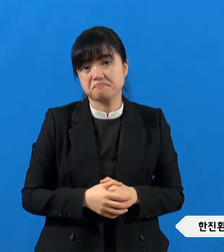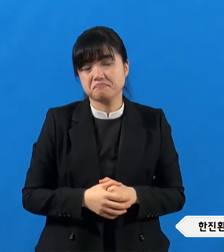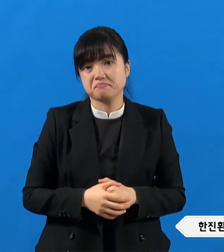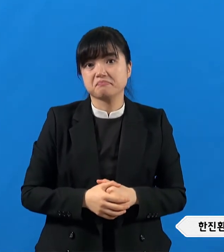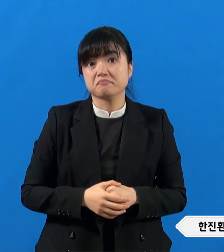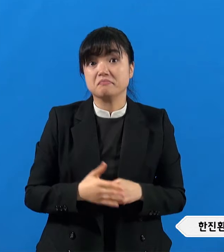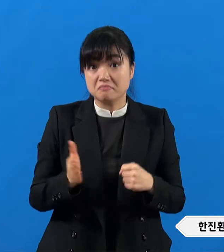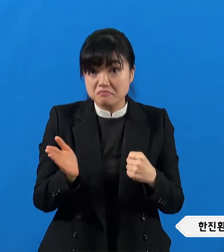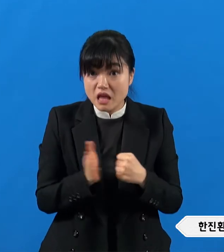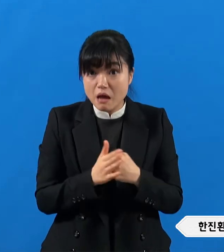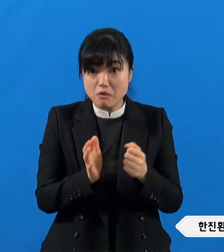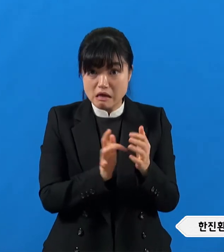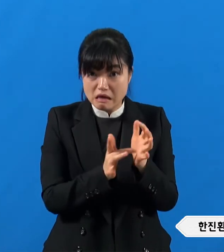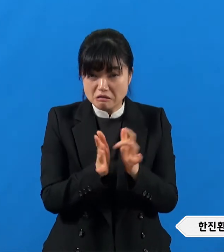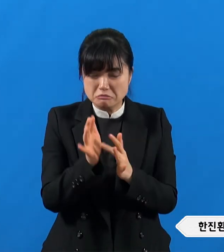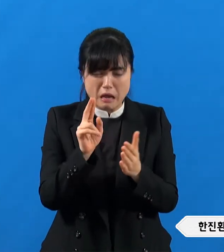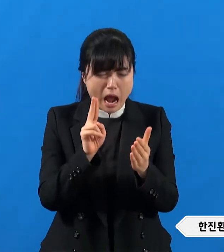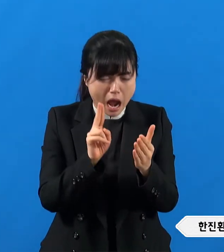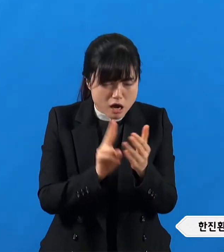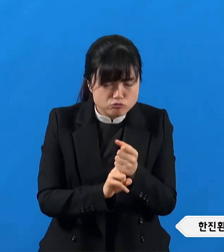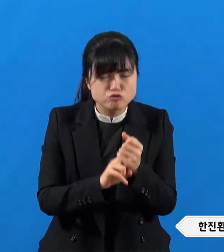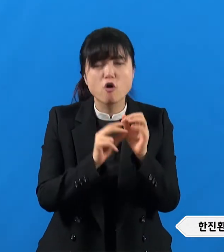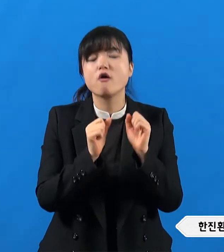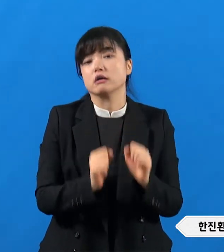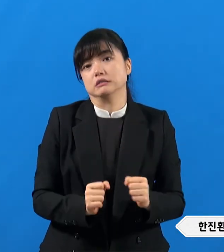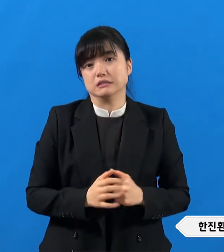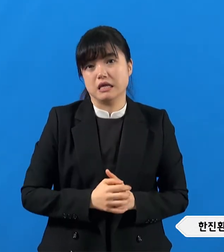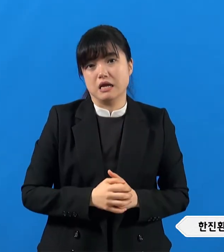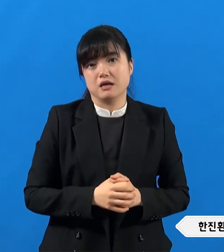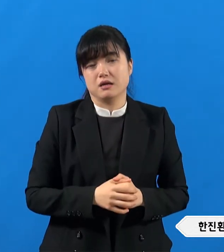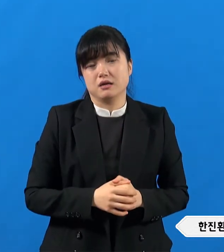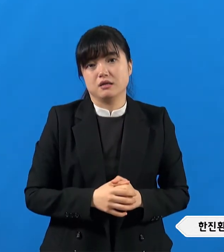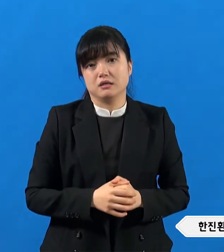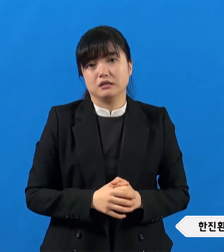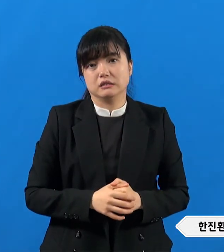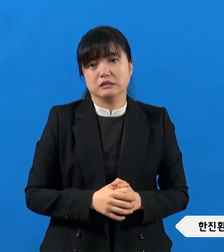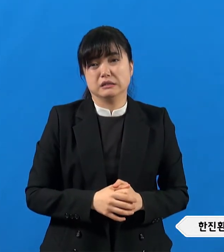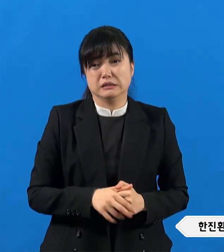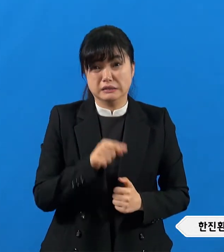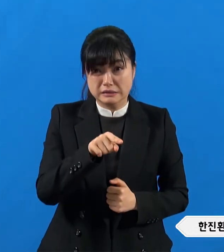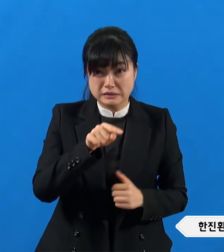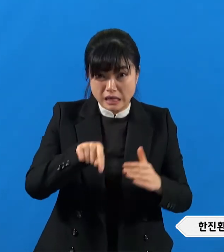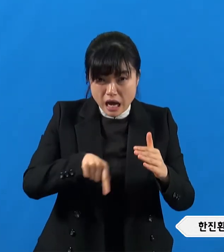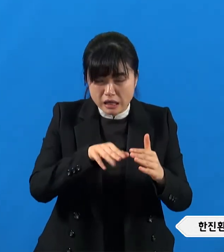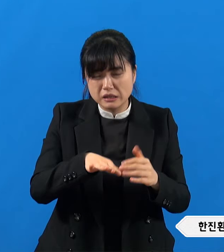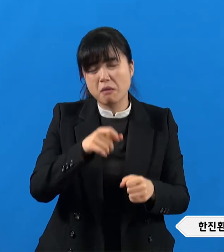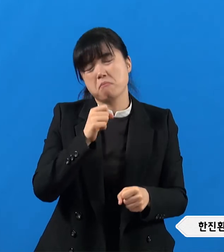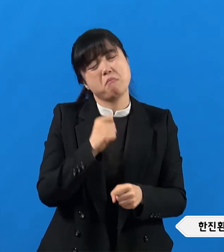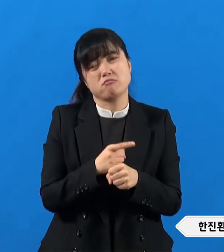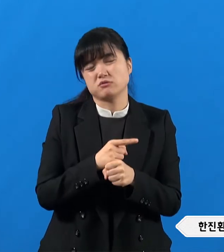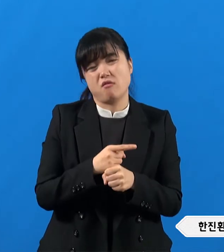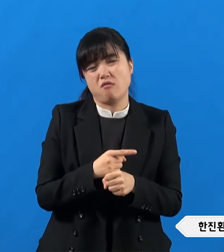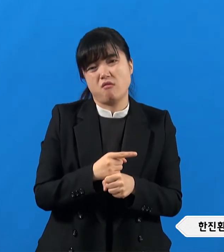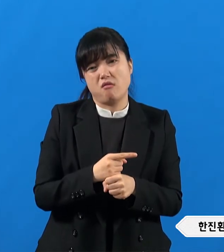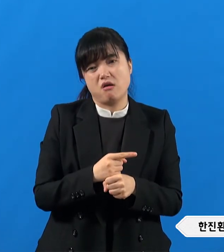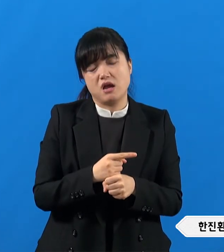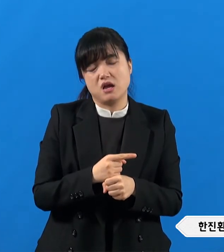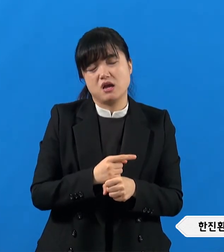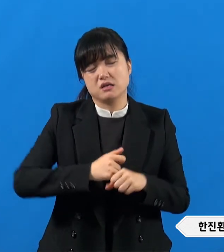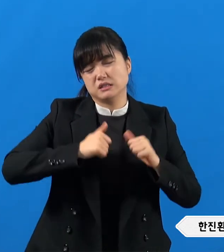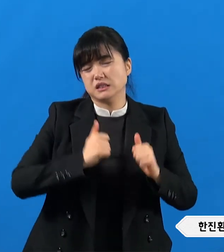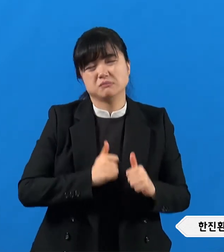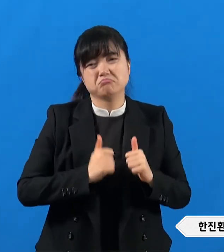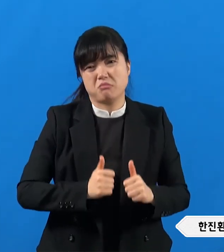그래서 예수님이 감추어져 계신다 하는 그것 속에 벌써 심판의